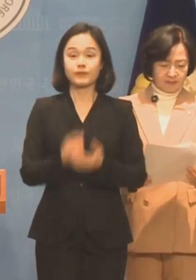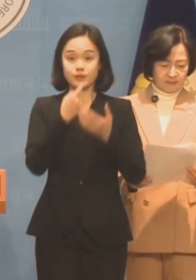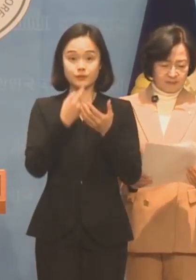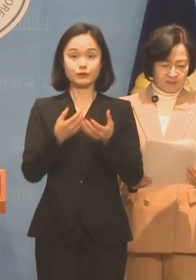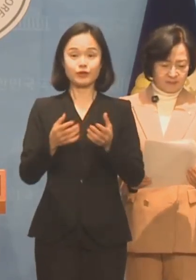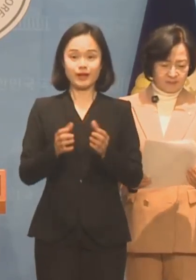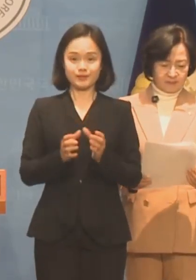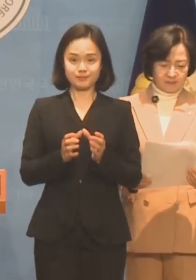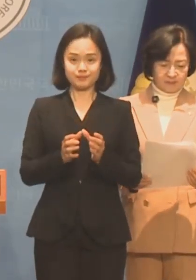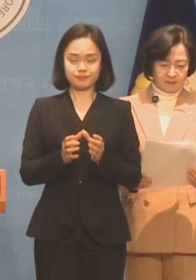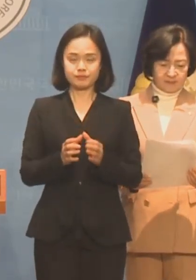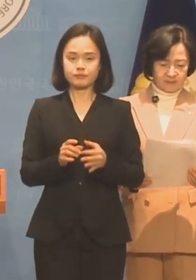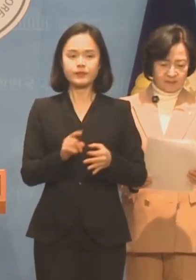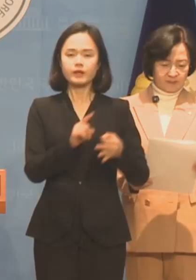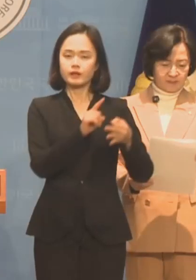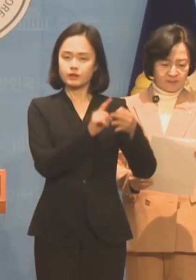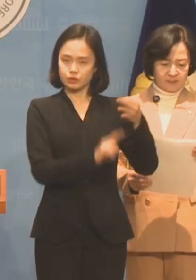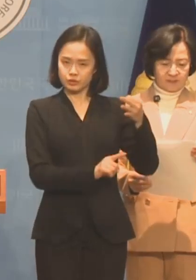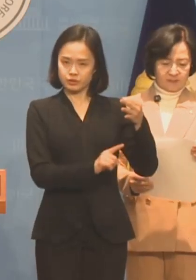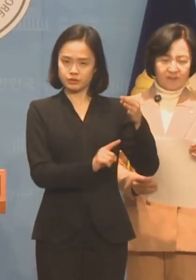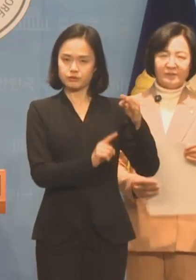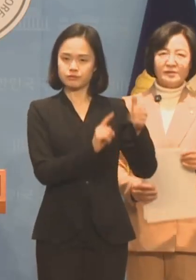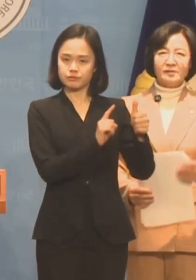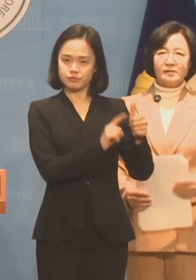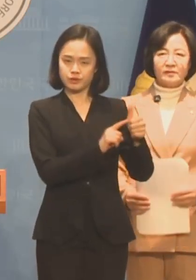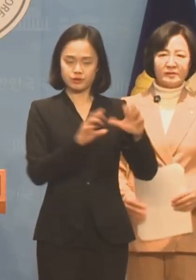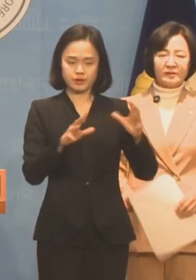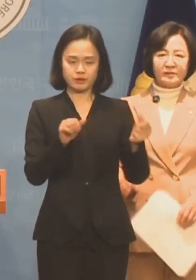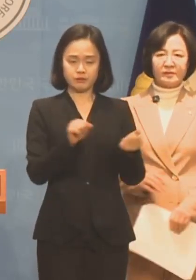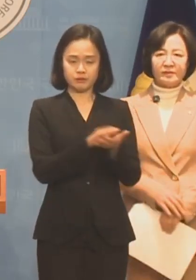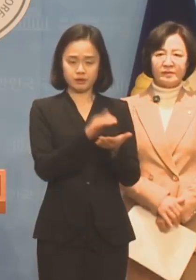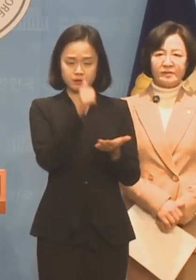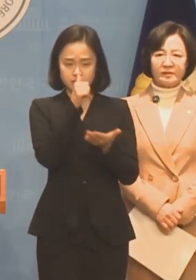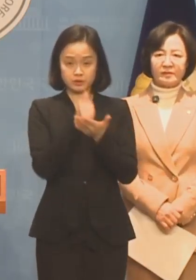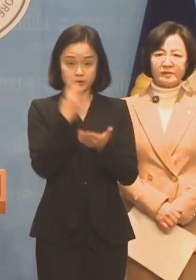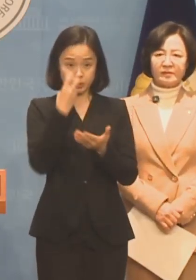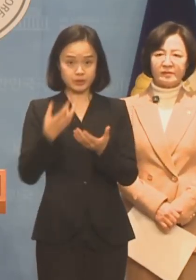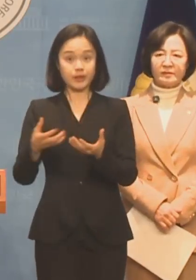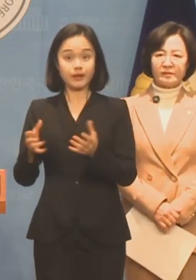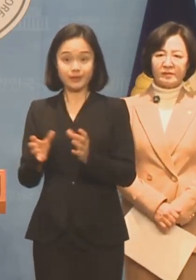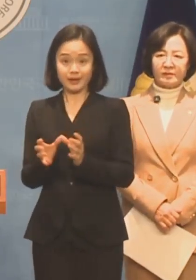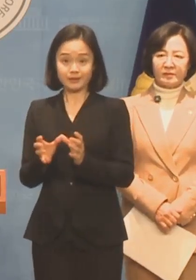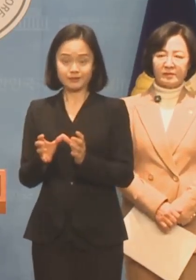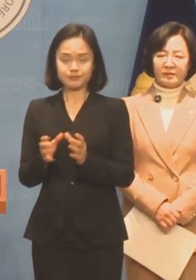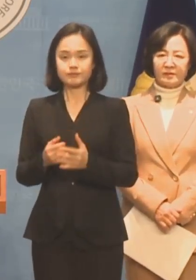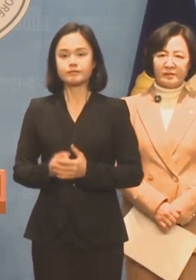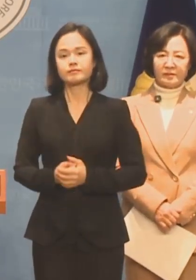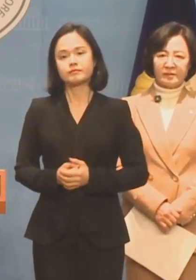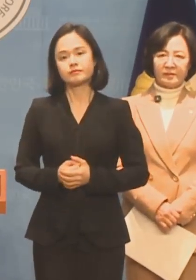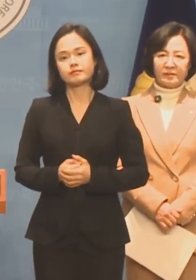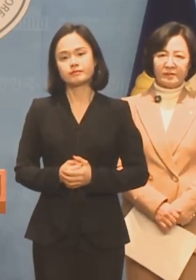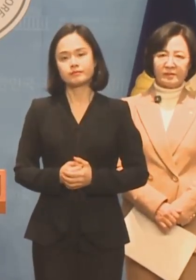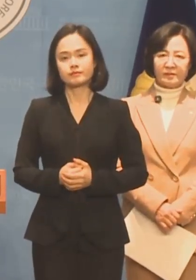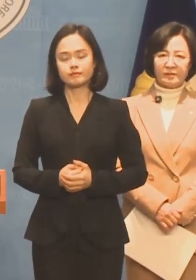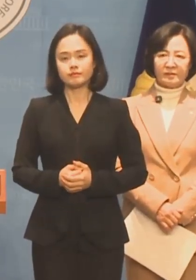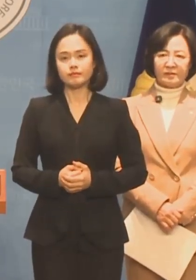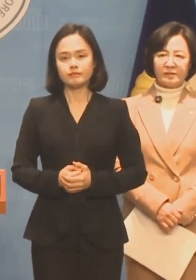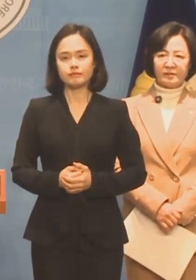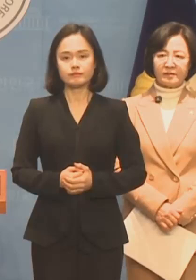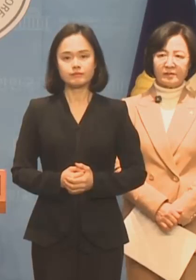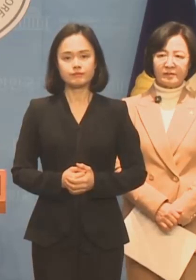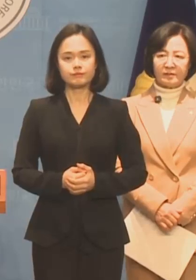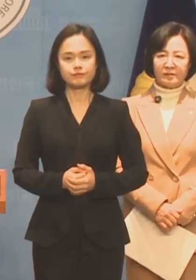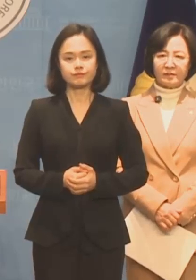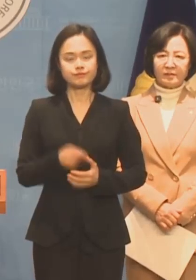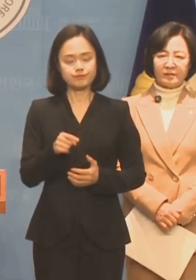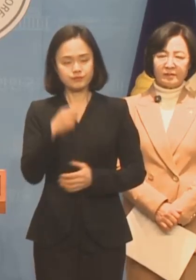더불어민주당 윤석열 내란 진상조사단은 그간의 조사를 통해 이 사건이 우발적인